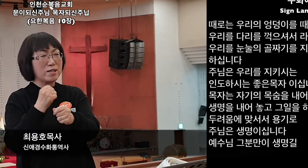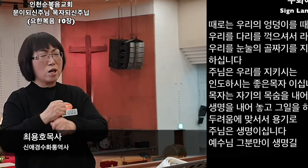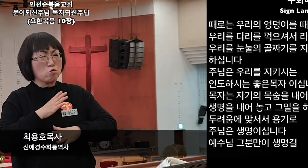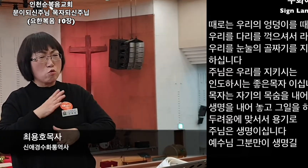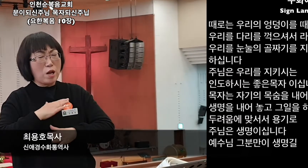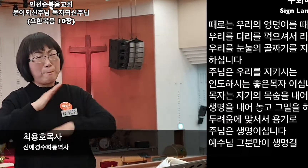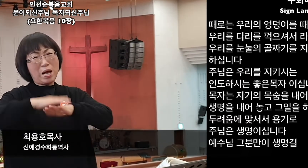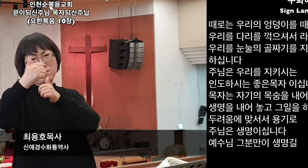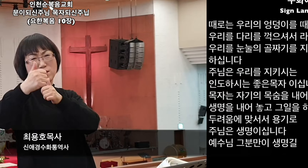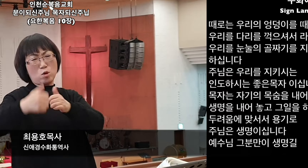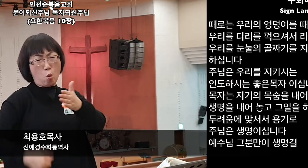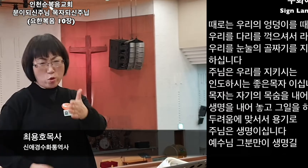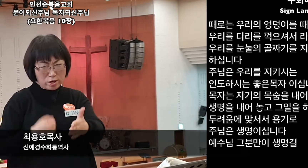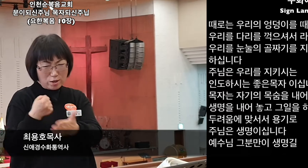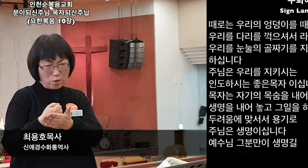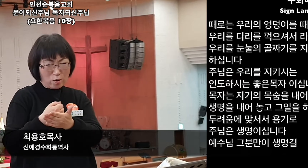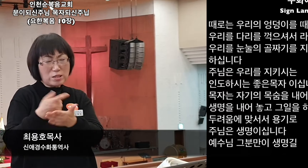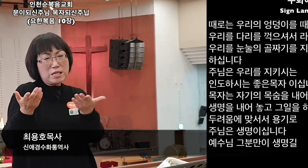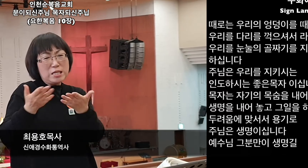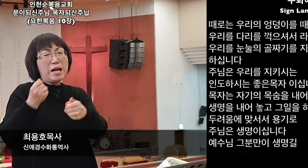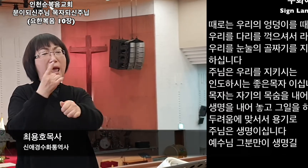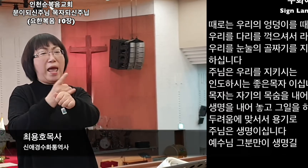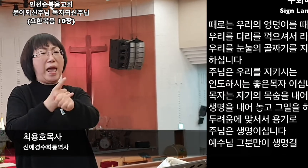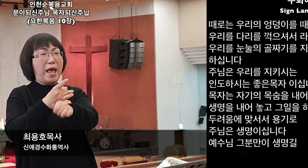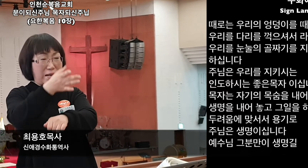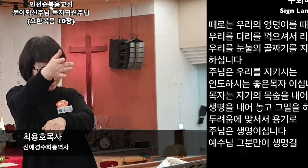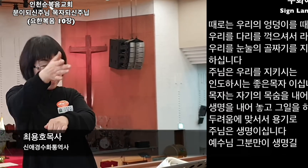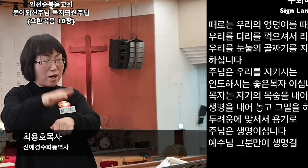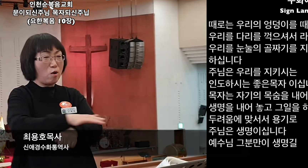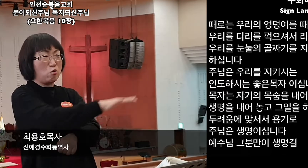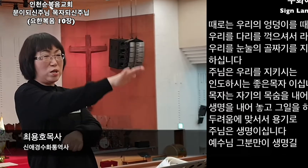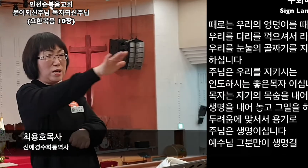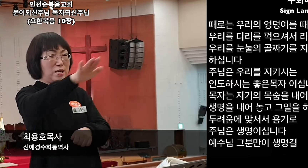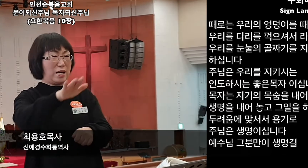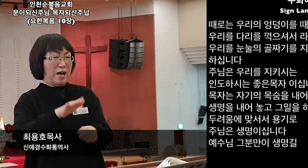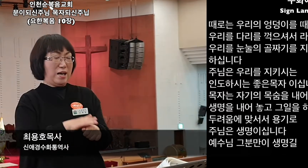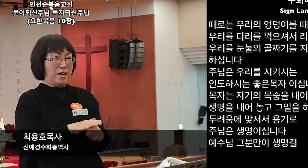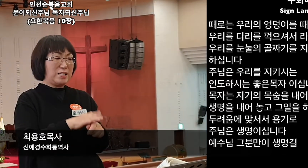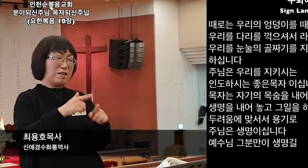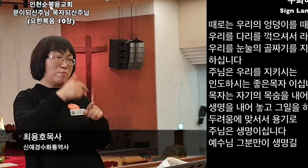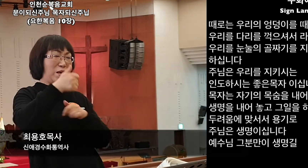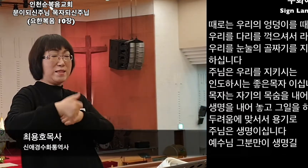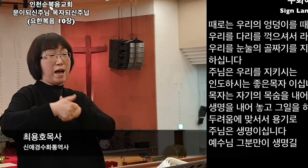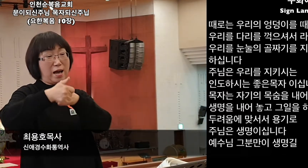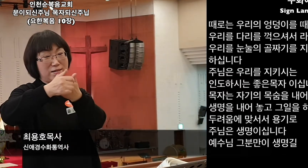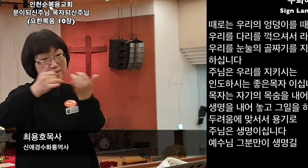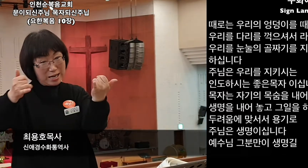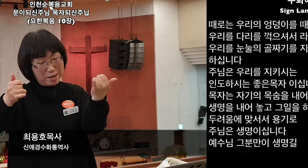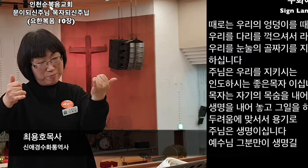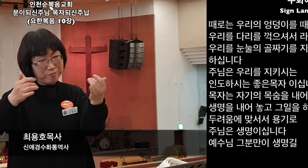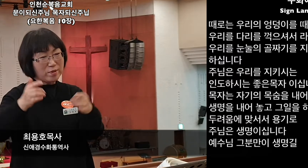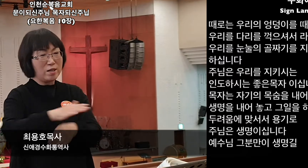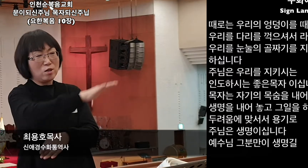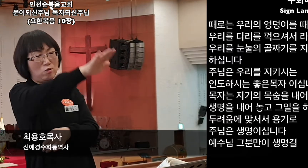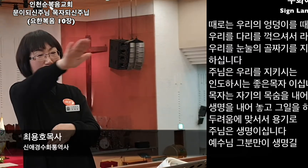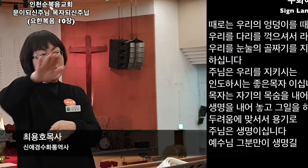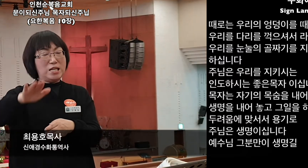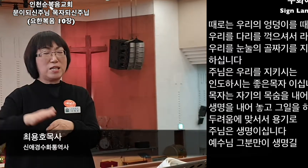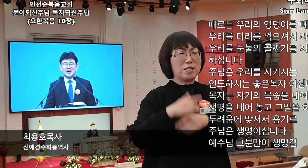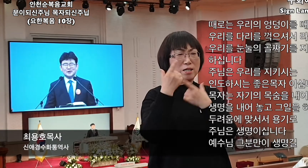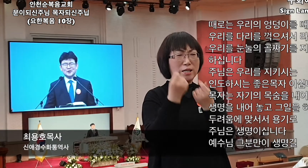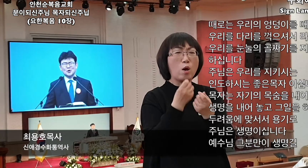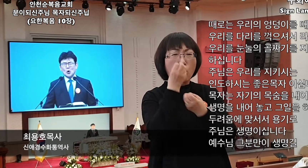두려움에 맞서서 용기로 그 일을 하십니다. 우리가 예수님을 따르는 사람이에요. 그리고 우리는